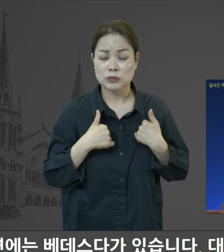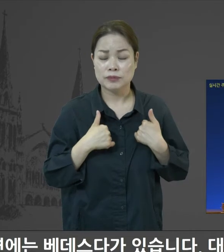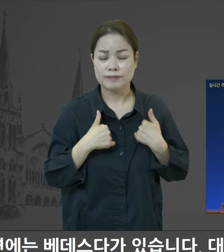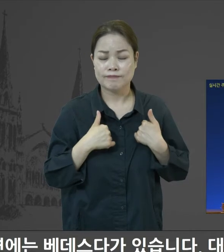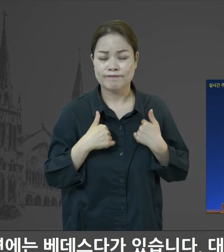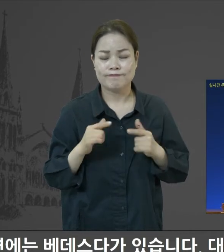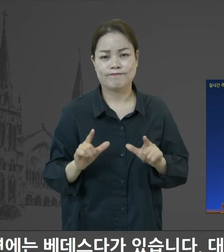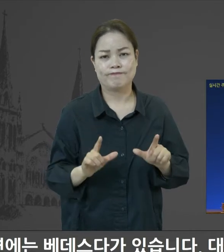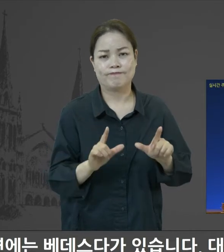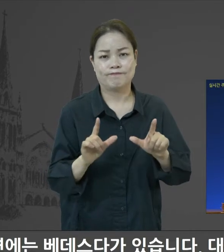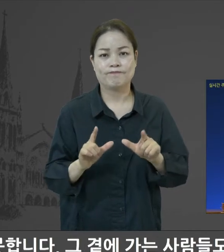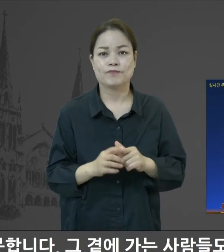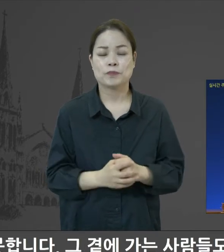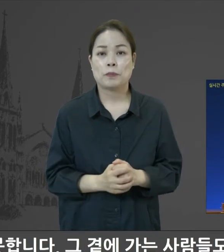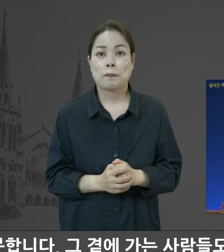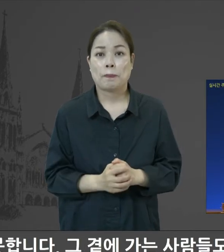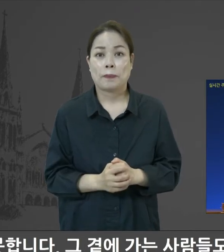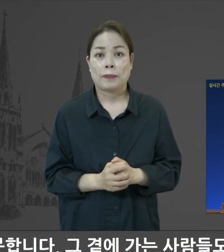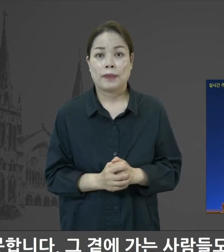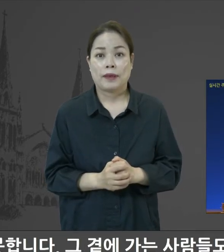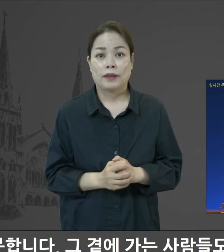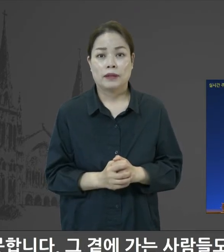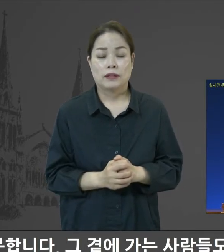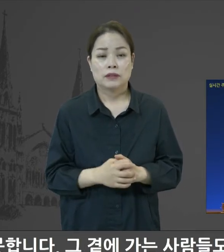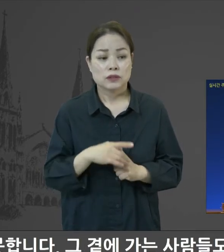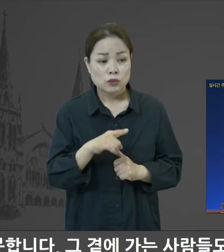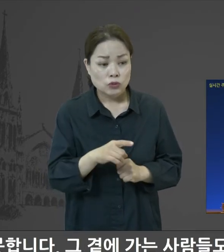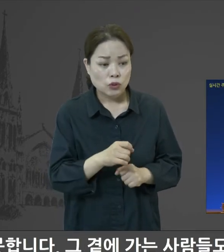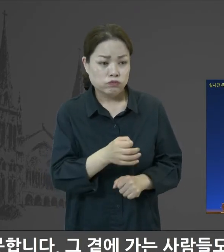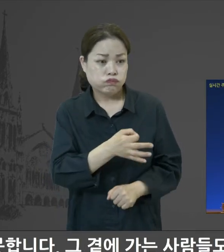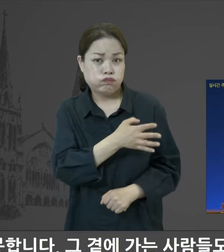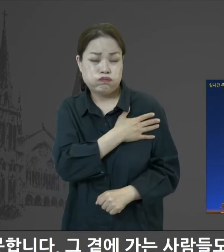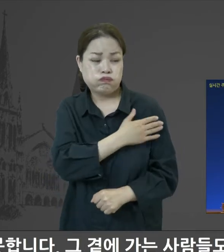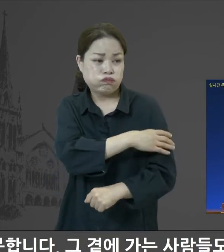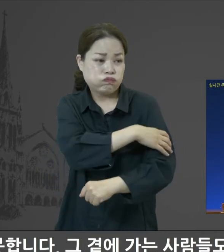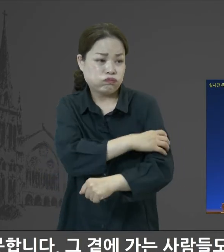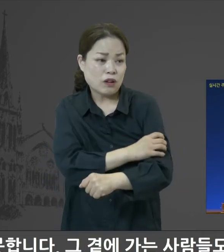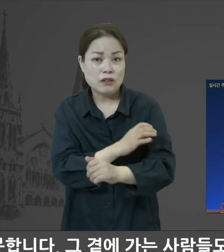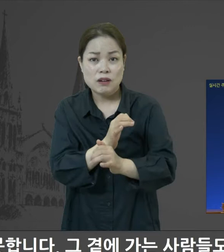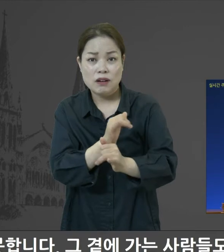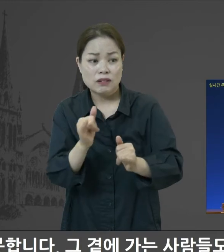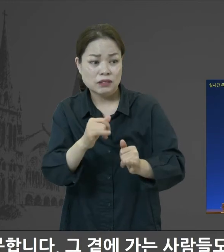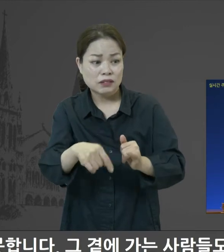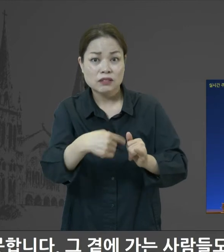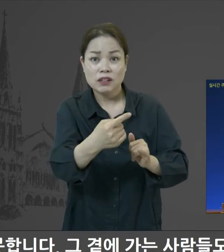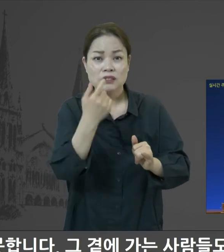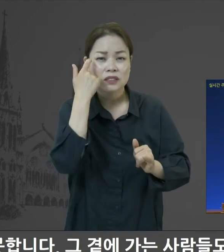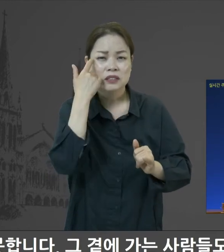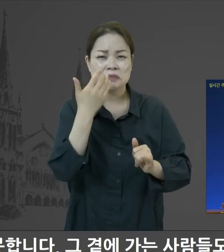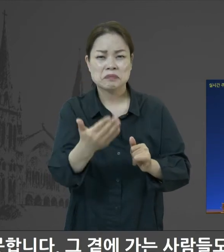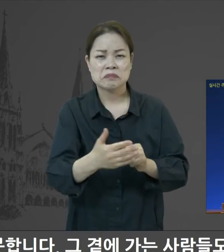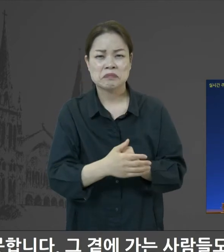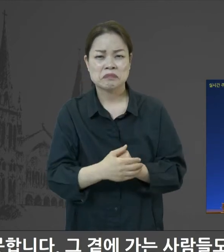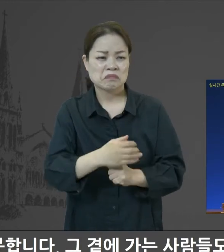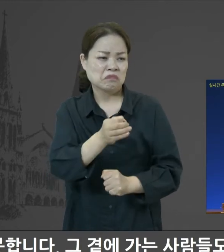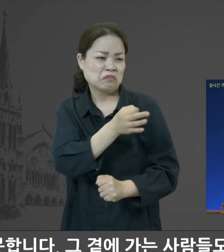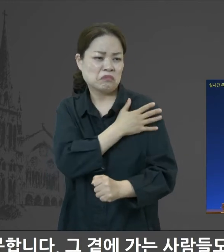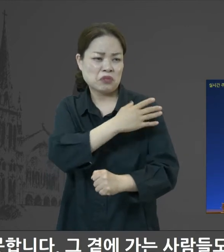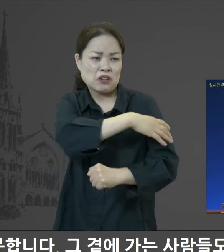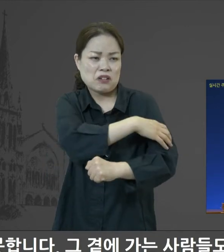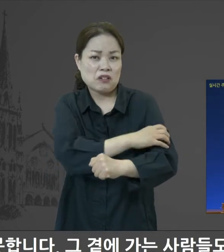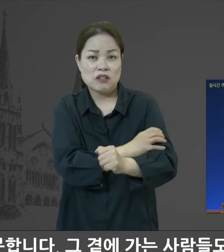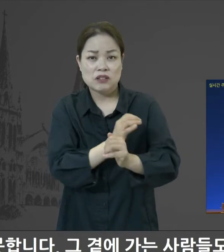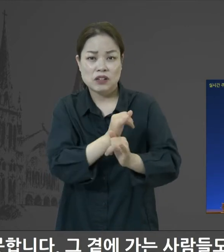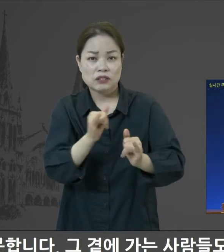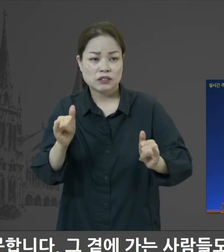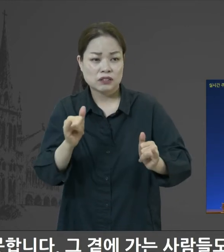수 있는 것이죠. 그마저 아마 부와 권력을 가진 사람이 들어가지 않겠습니까? 부와 권력을 가진 자녀들이